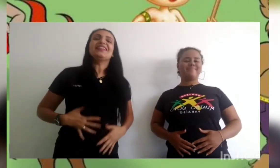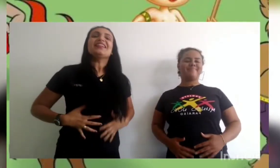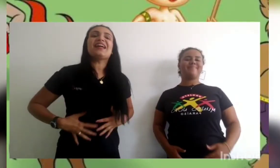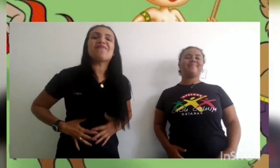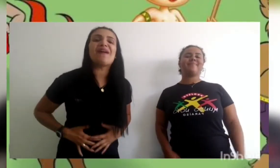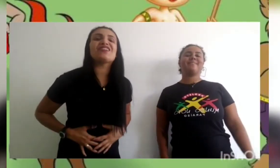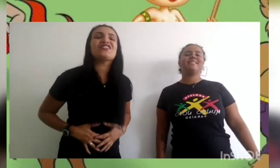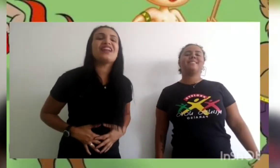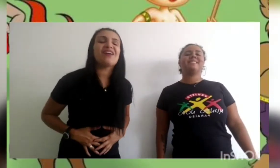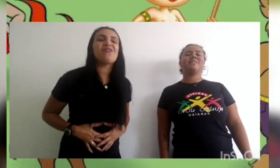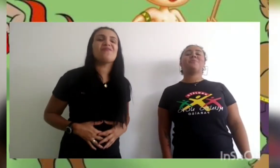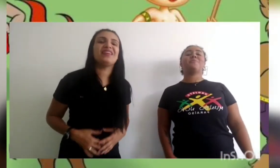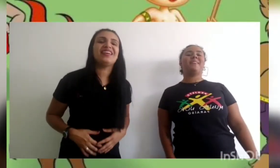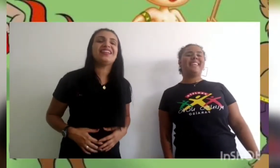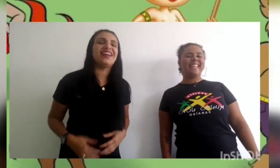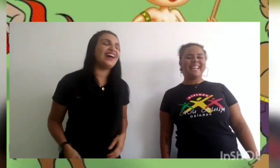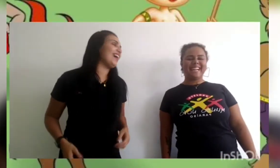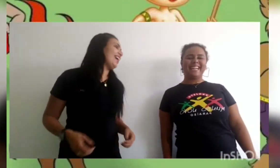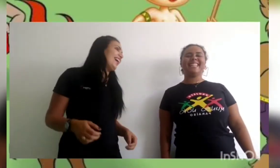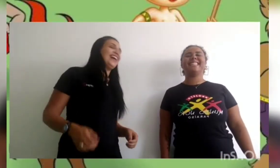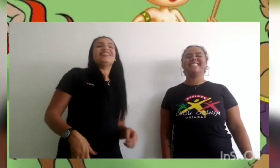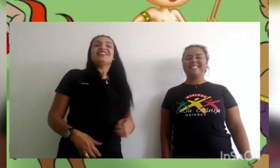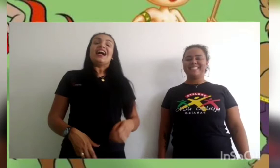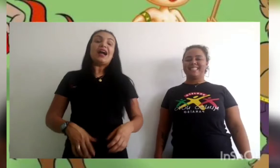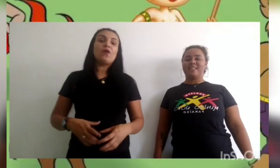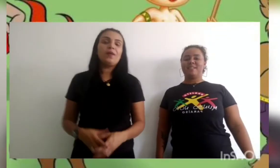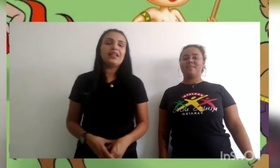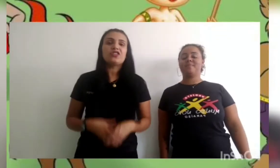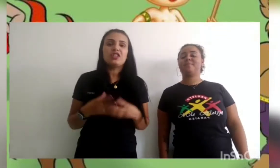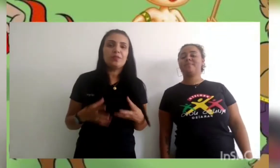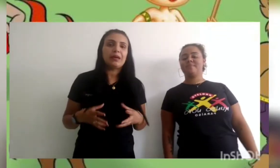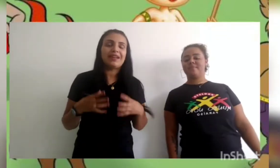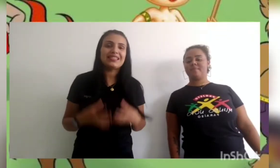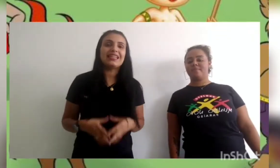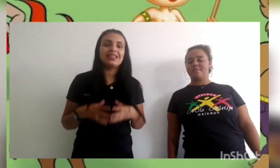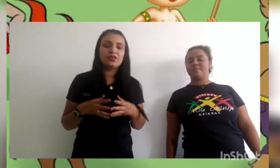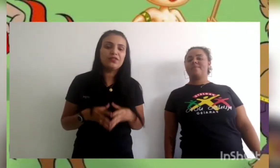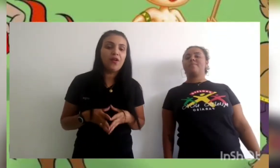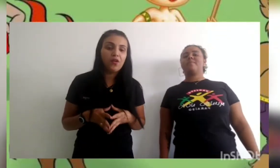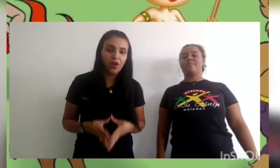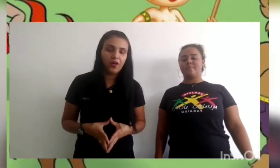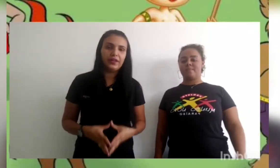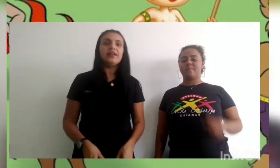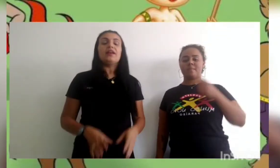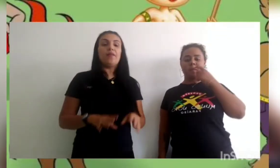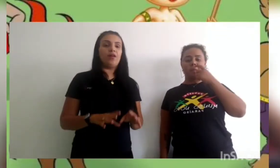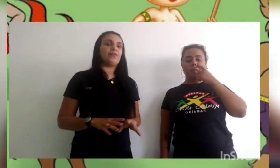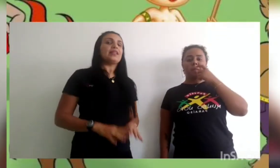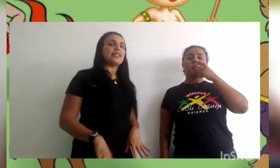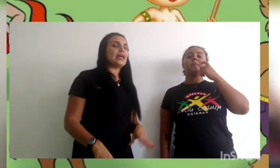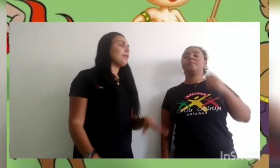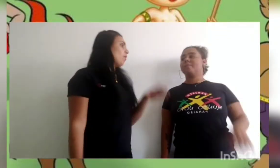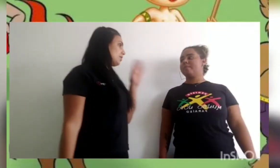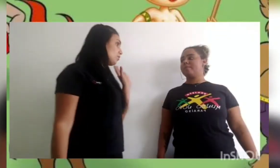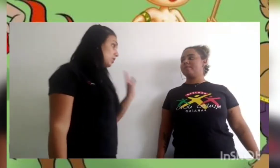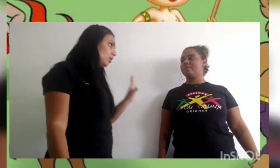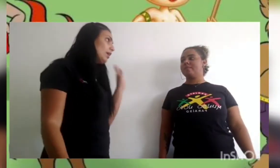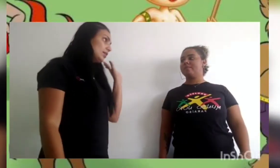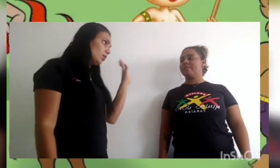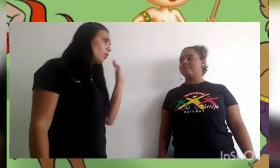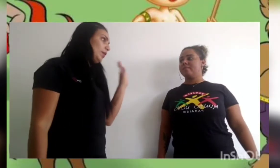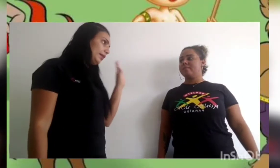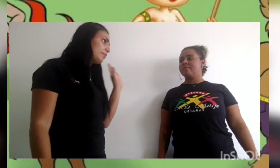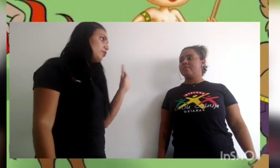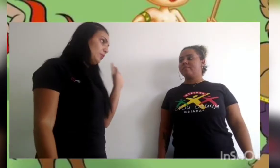também, que é a parte da comida. A comida típica brasileira do folclore. Bom, você sabe quais são